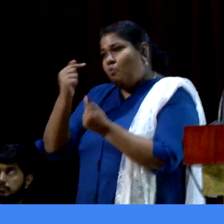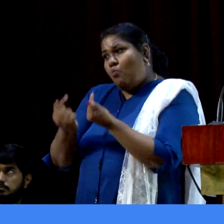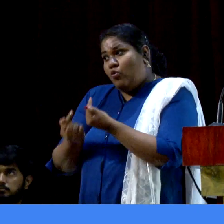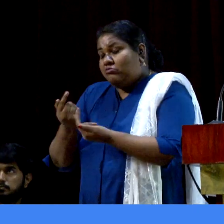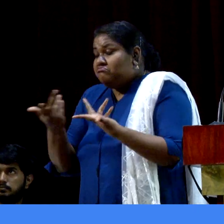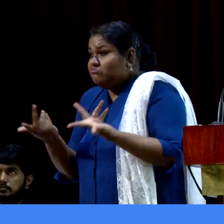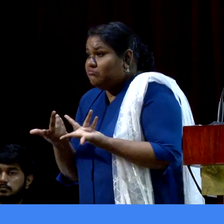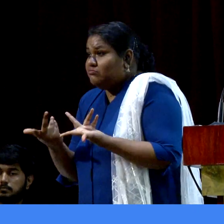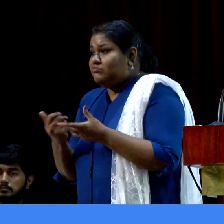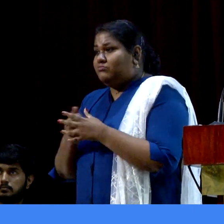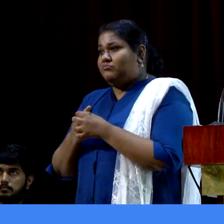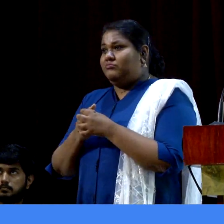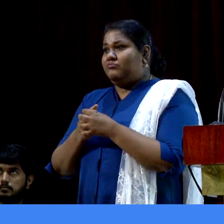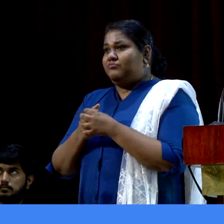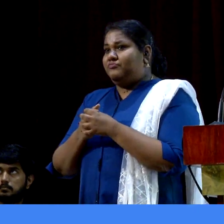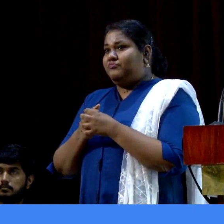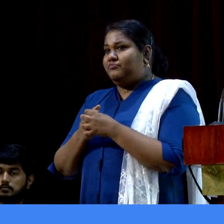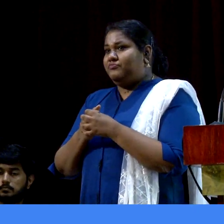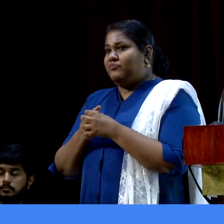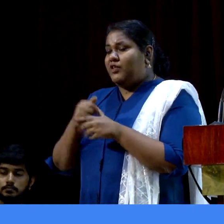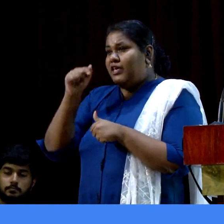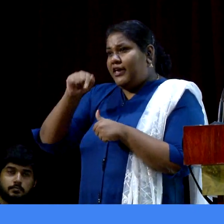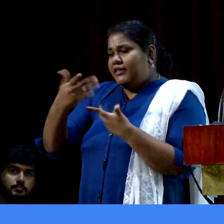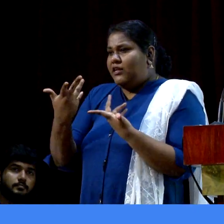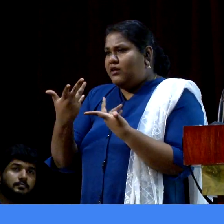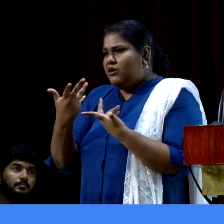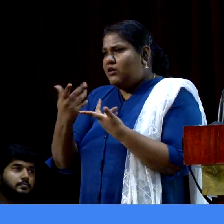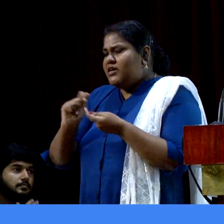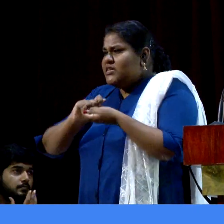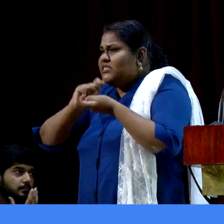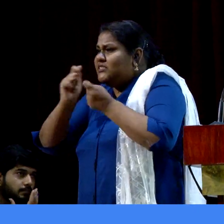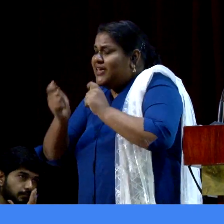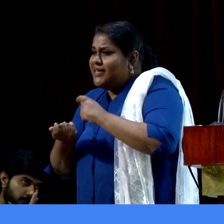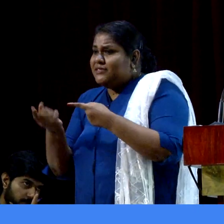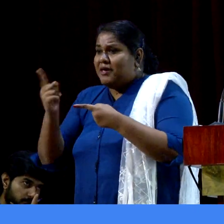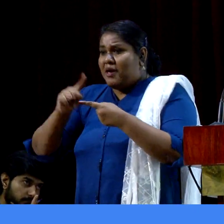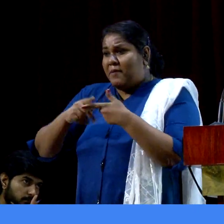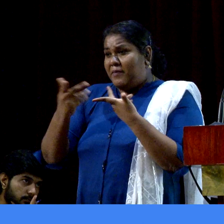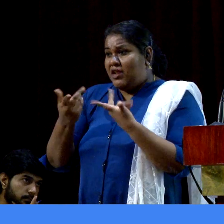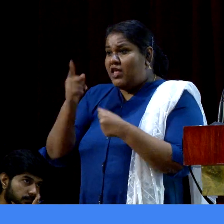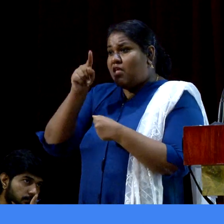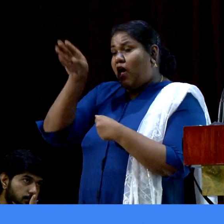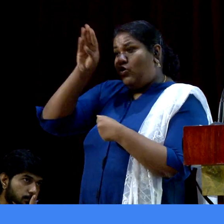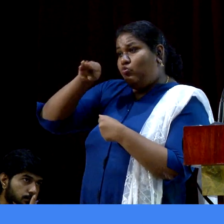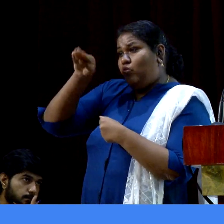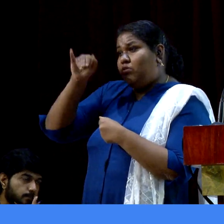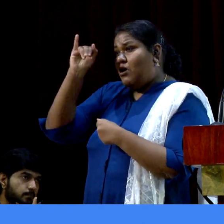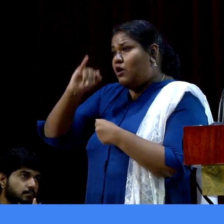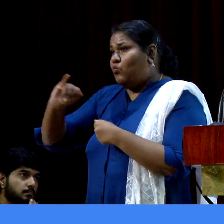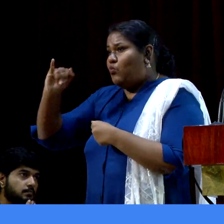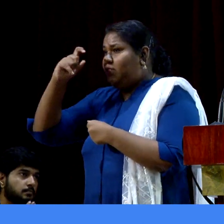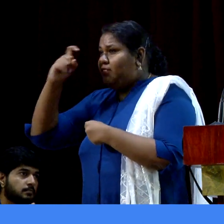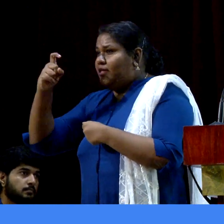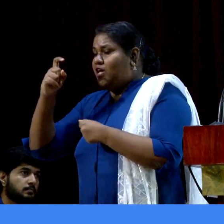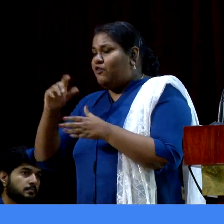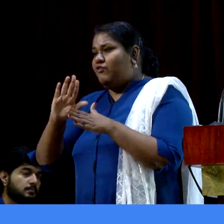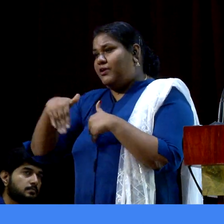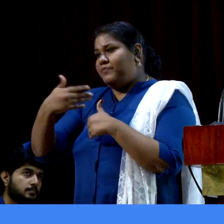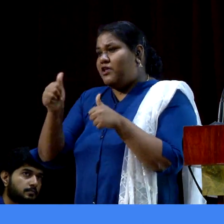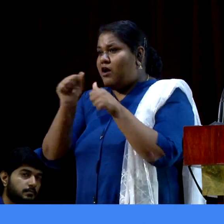சாதனைகளாக அன்றைக்கு எதையெல்லாம் கொண்டு வரப்பட்டதோ அவையெல்லாம் 1967 பேரறிஞர் பெருந்தகை அண்ணா